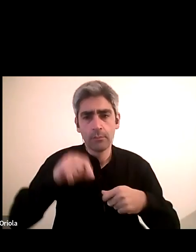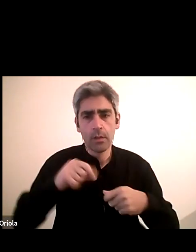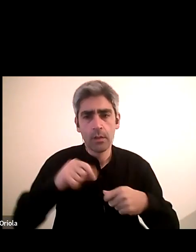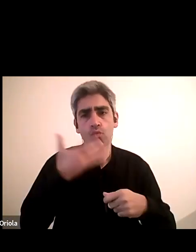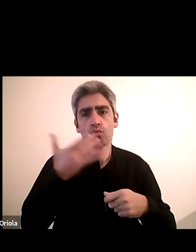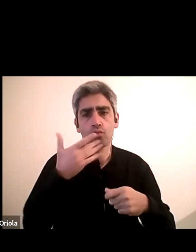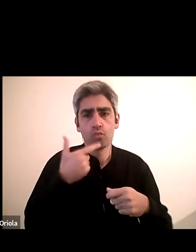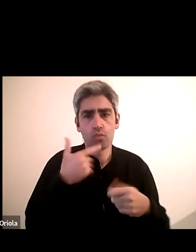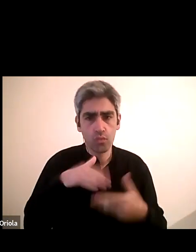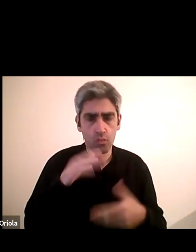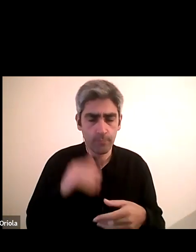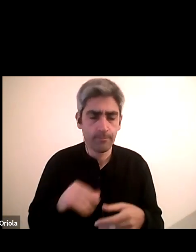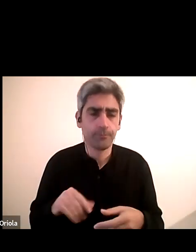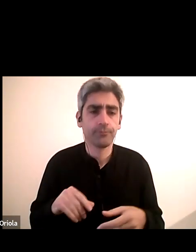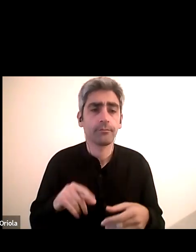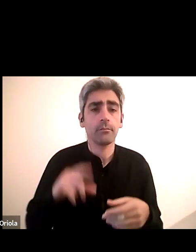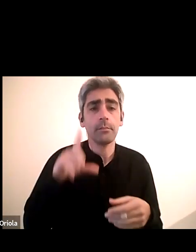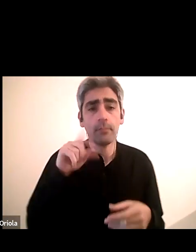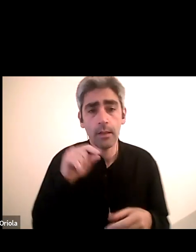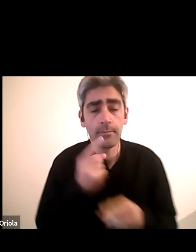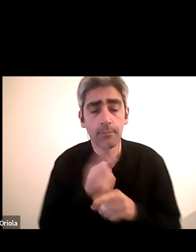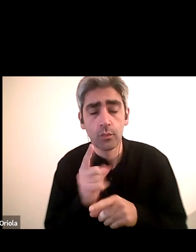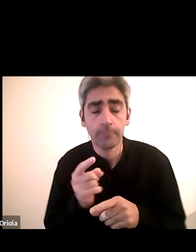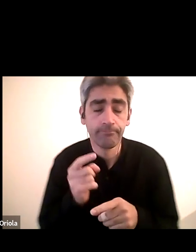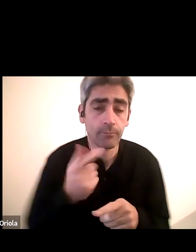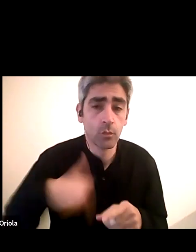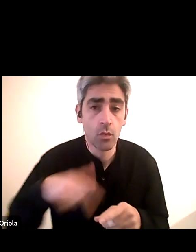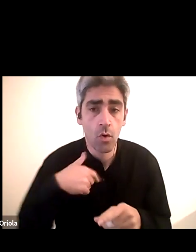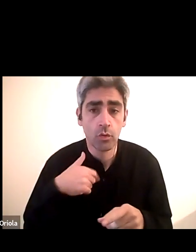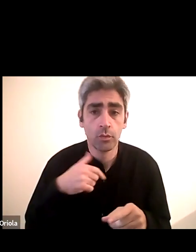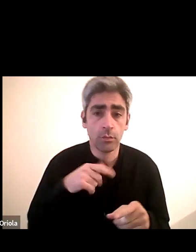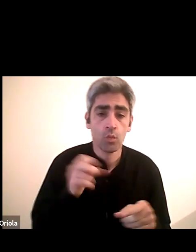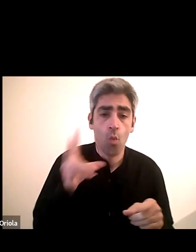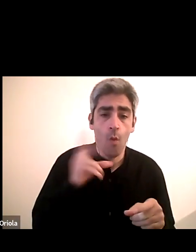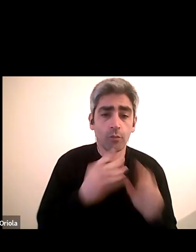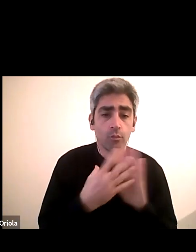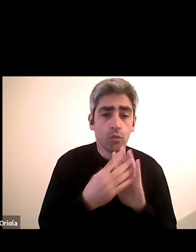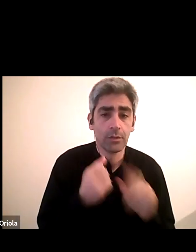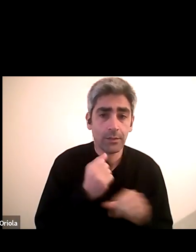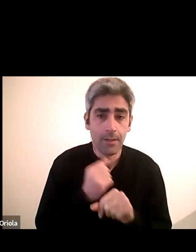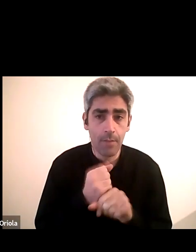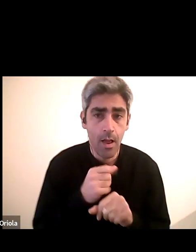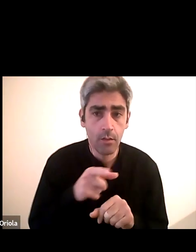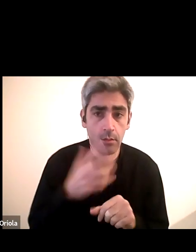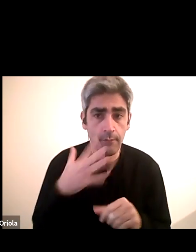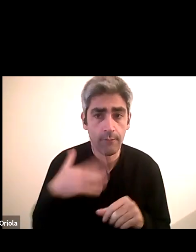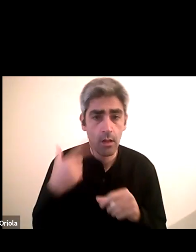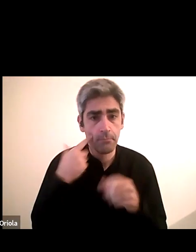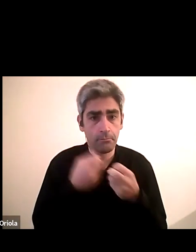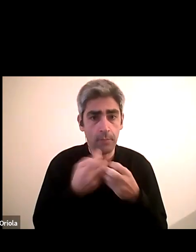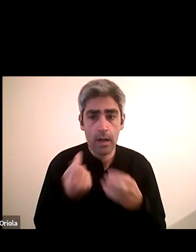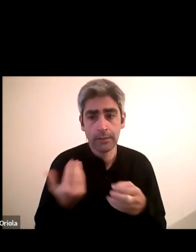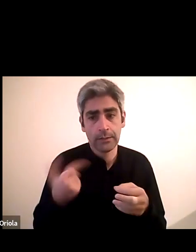excessiva. E também, ainda porque nós passamos a ter novos modelos de trabalho, estes cada vez mais